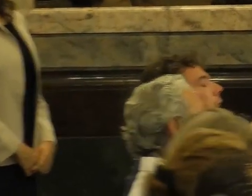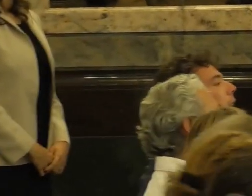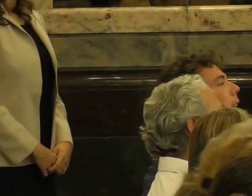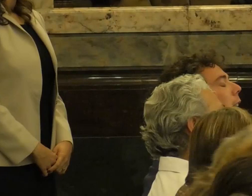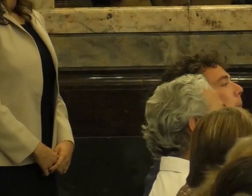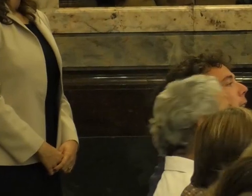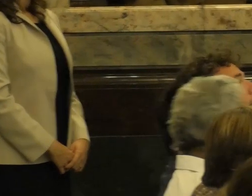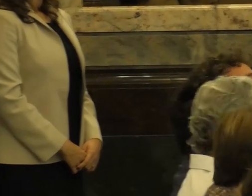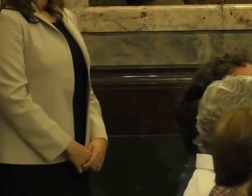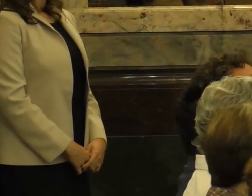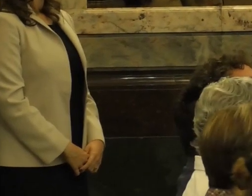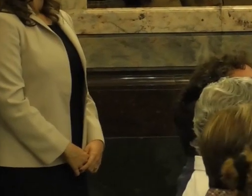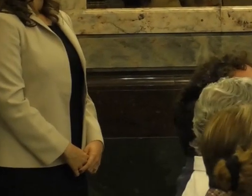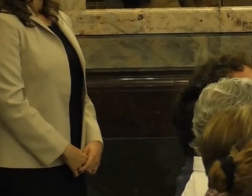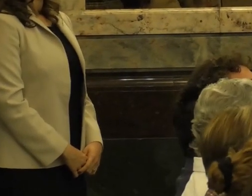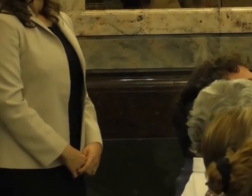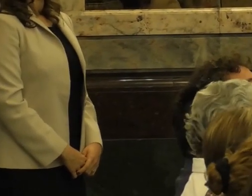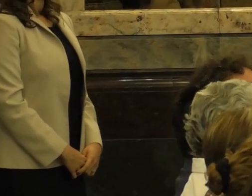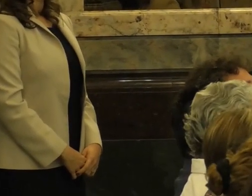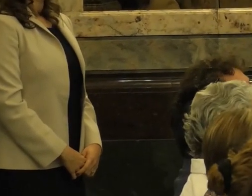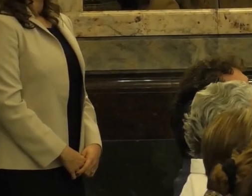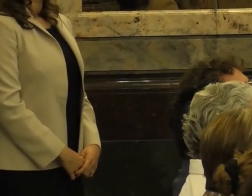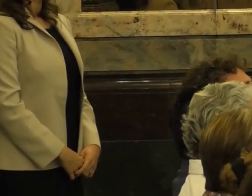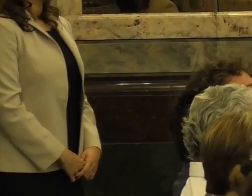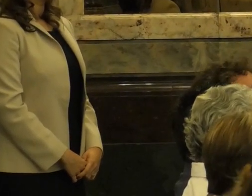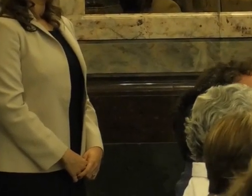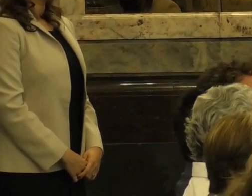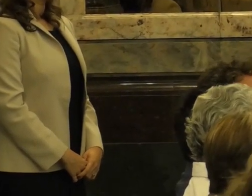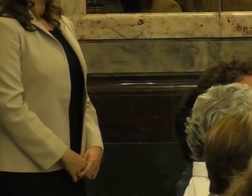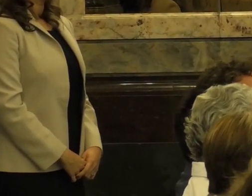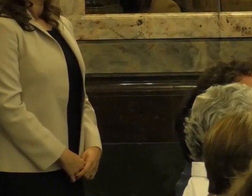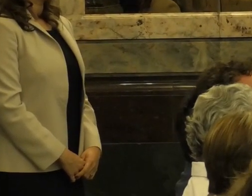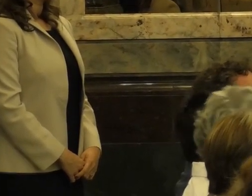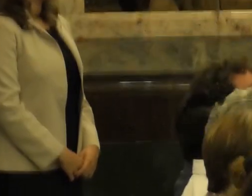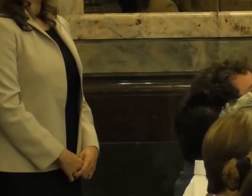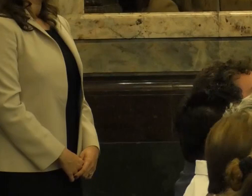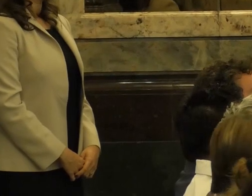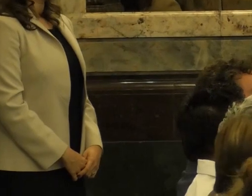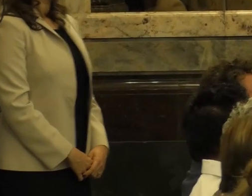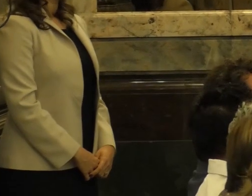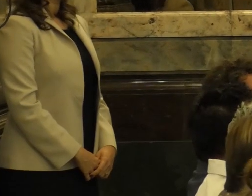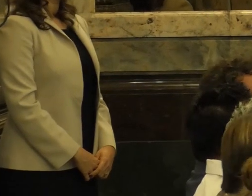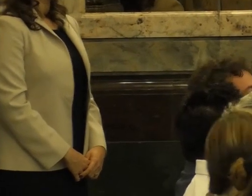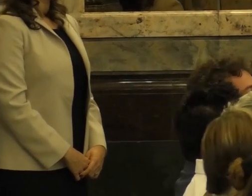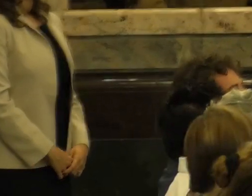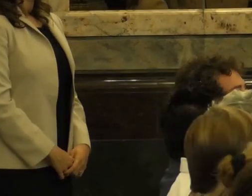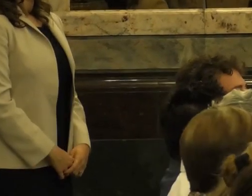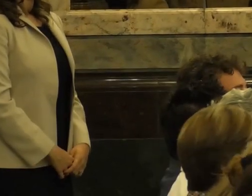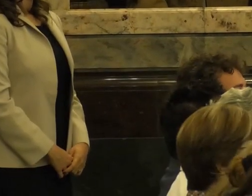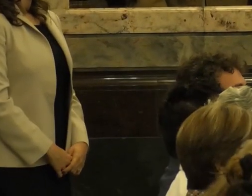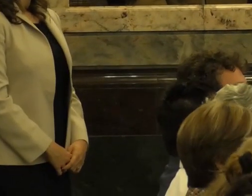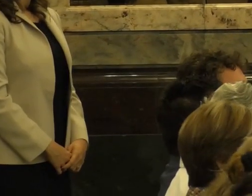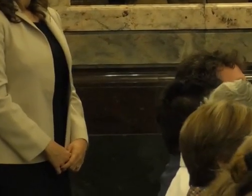de disciplinas de las ciencias duras. Y la verdad que siempre se mide con los